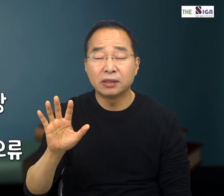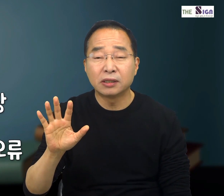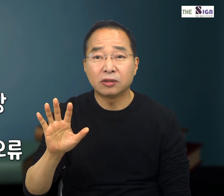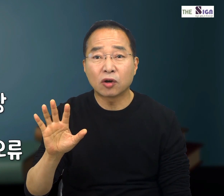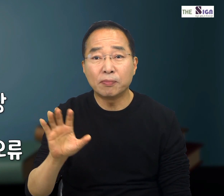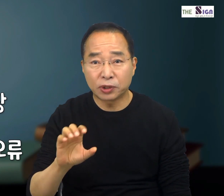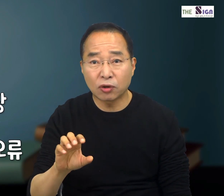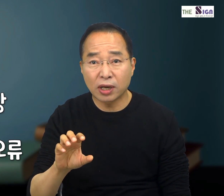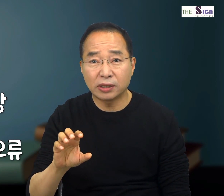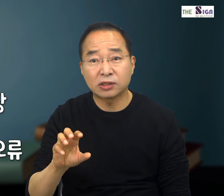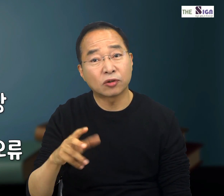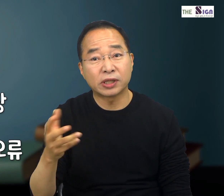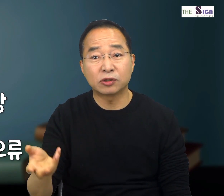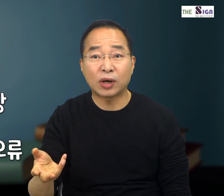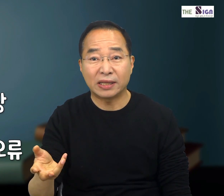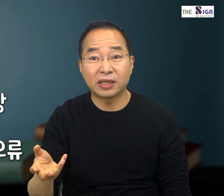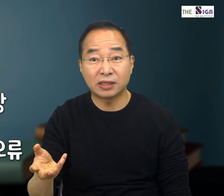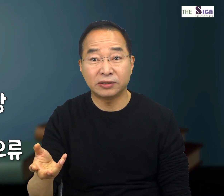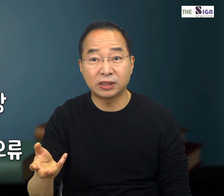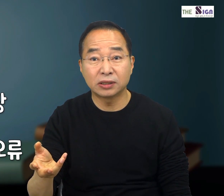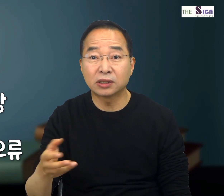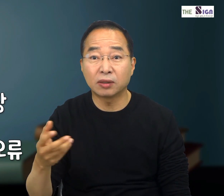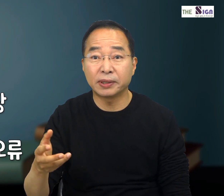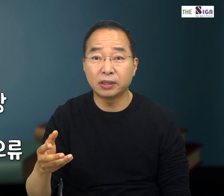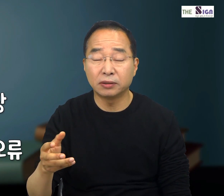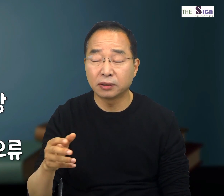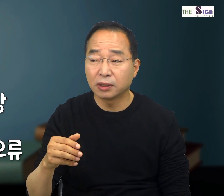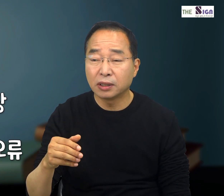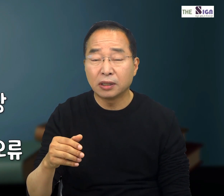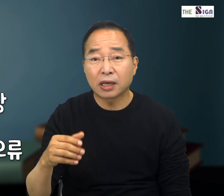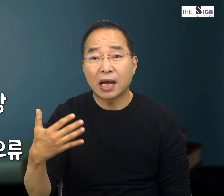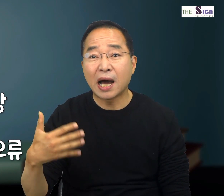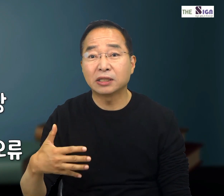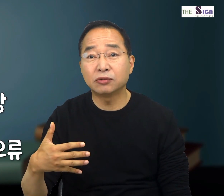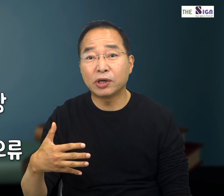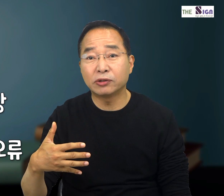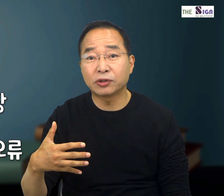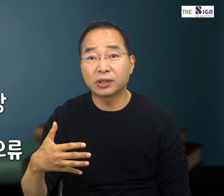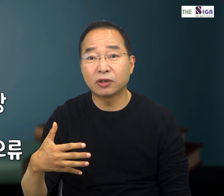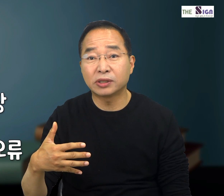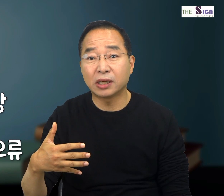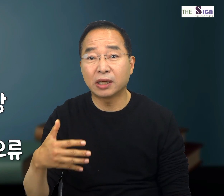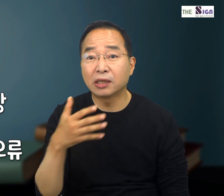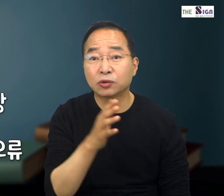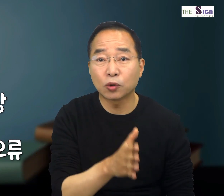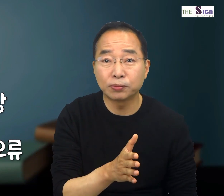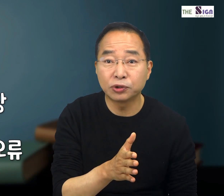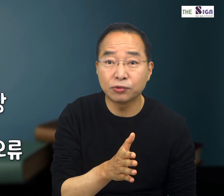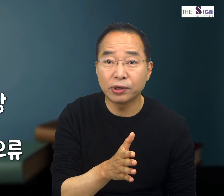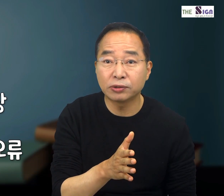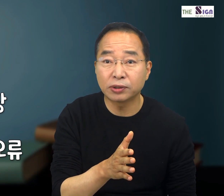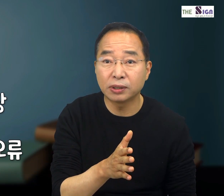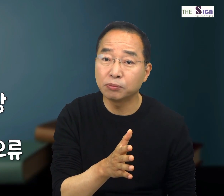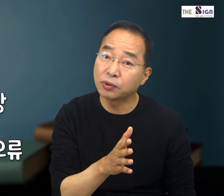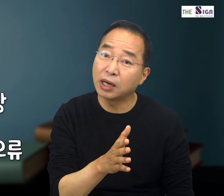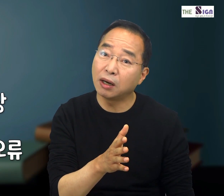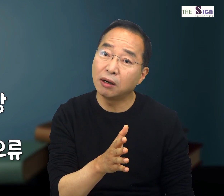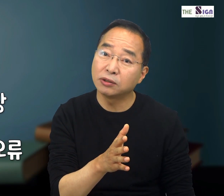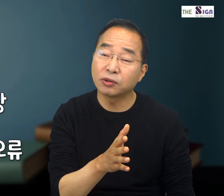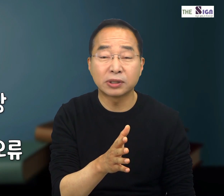그리고 컴퓨터가 이제 정상적으로 안 되든지, 그러면은 약간 하드웨어적인 것이 아니라 소프트웨어적인 뭔가 정상적으로